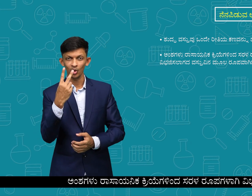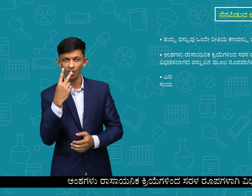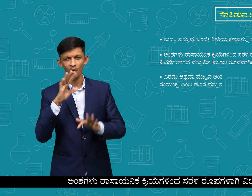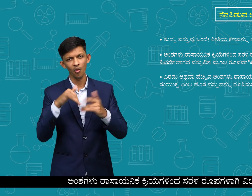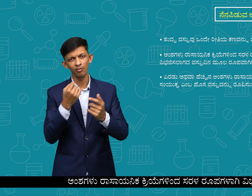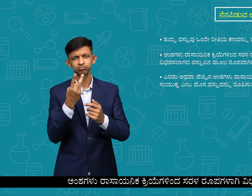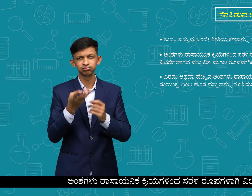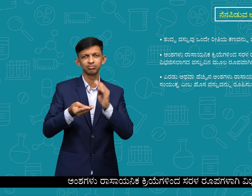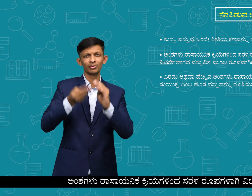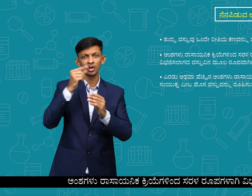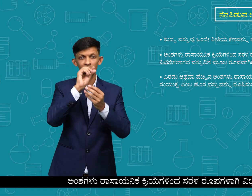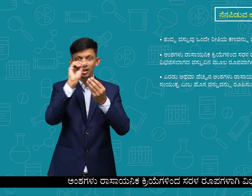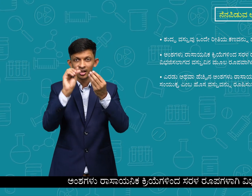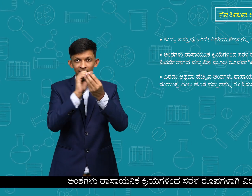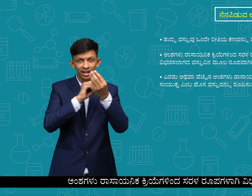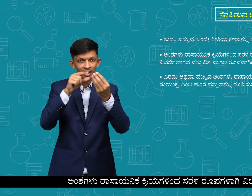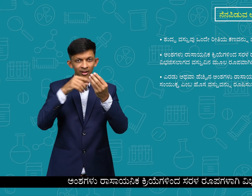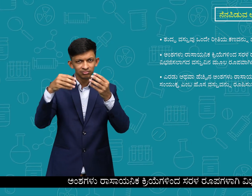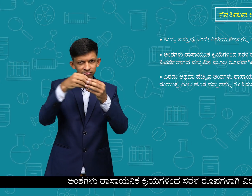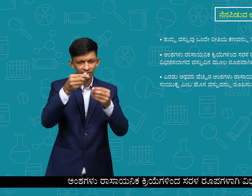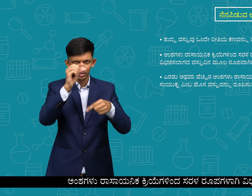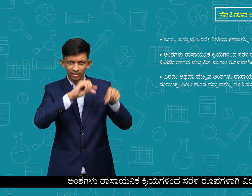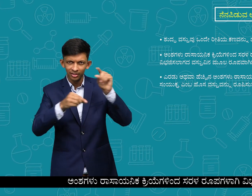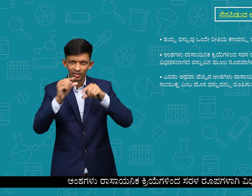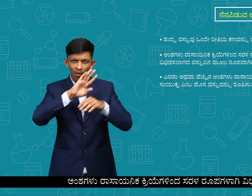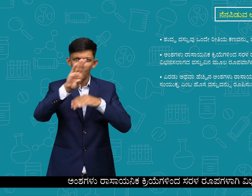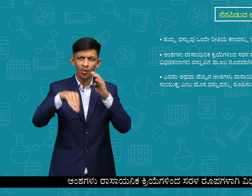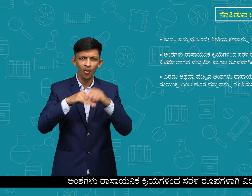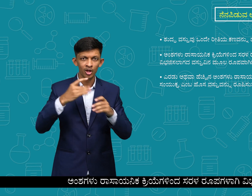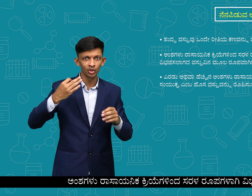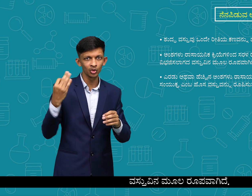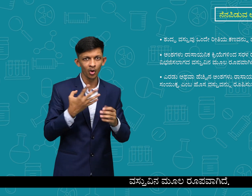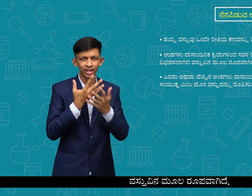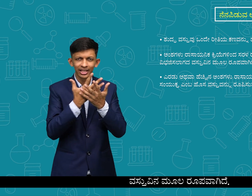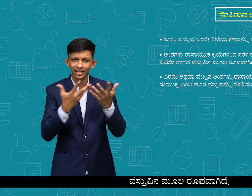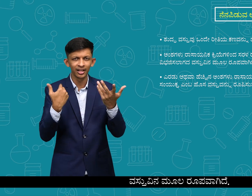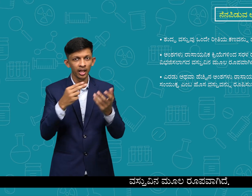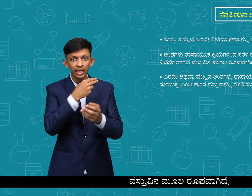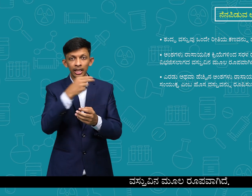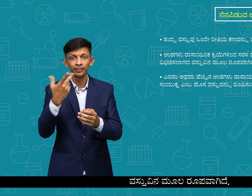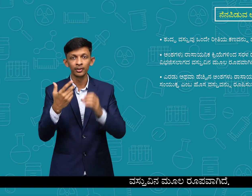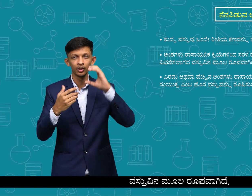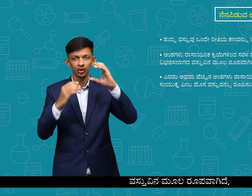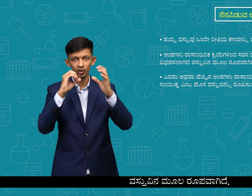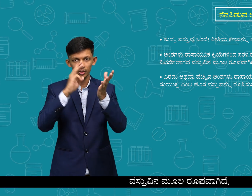ಅಂಶಗಳು ರಾಸಾಯನಿಕ ಕ್ರಿಯೆಗಳಿಂದ ಸರಳ ರೂಪಗಳು, ವಿಭಜಿಸಲಾಗದ ವಸ್ತುವಿನ ಮೂಲಕ ರೂಪವಾಗಿದೆ.